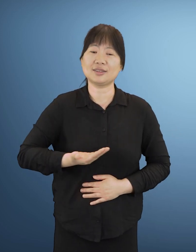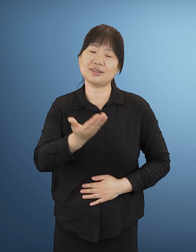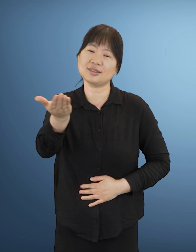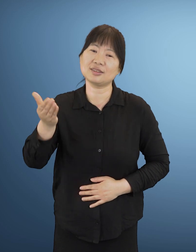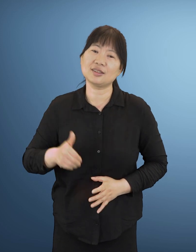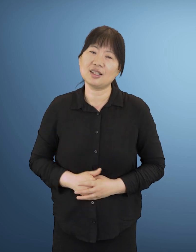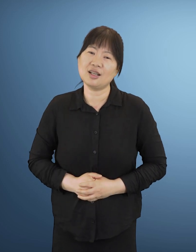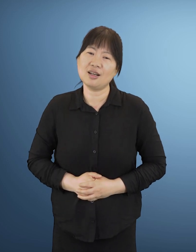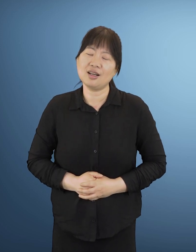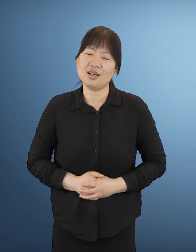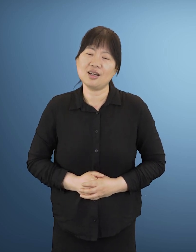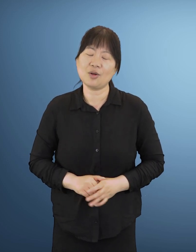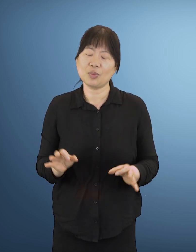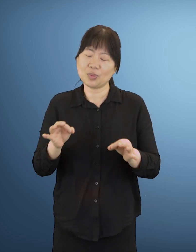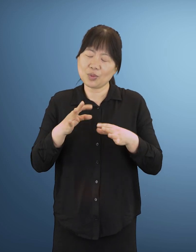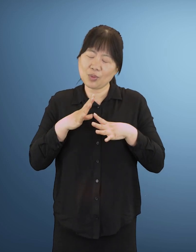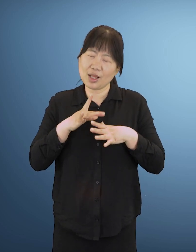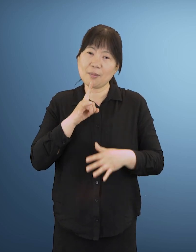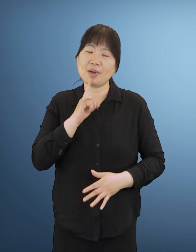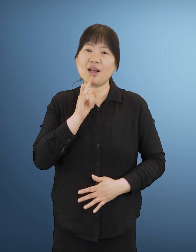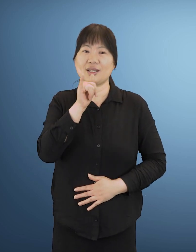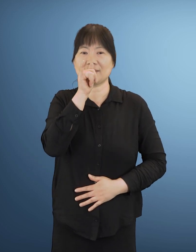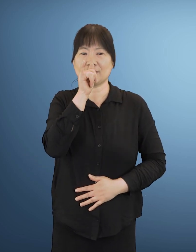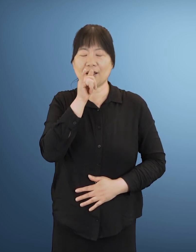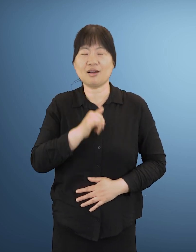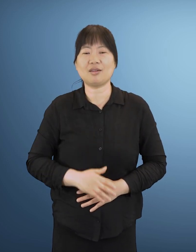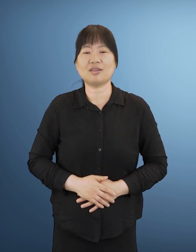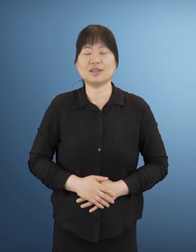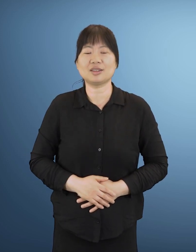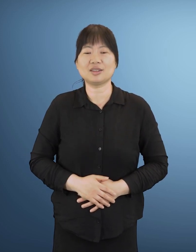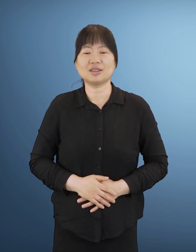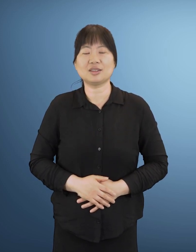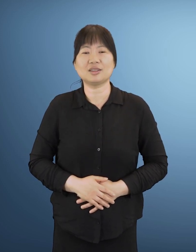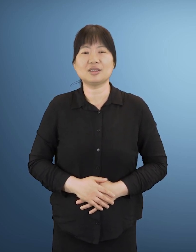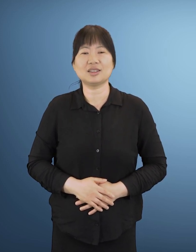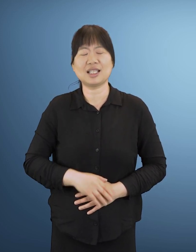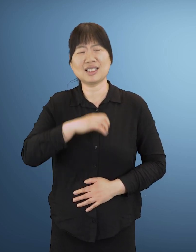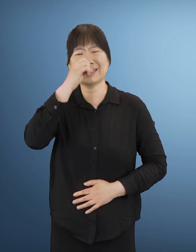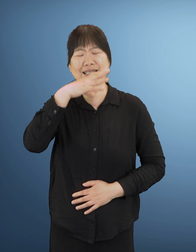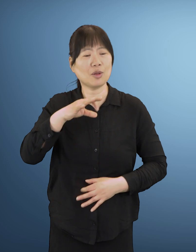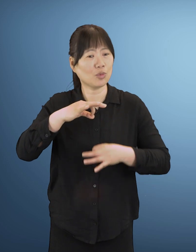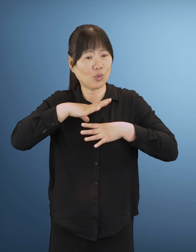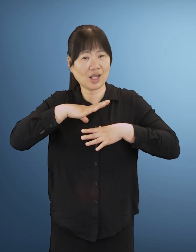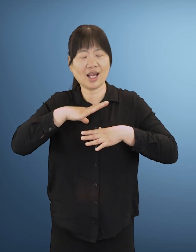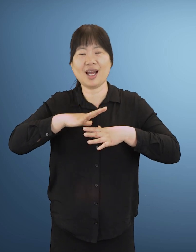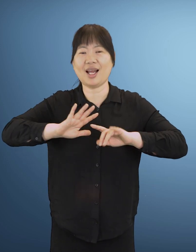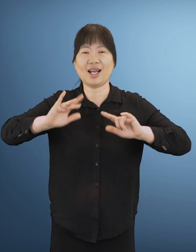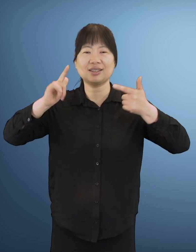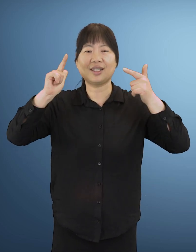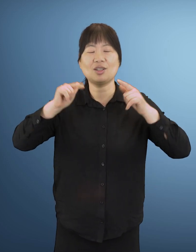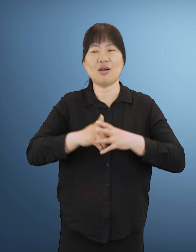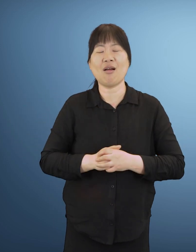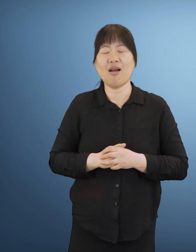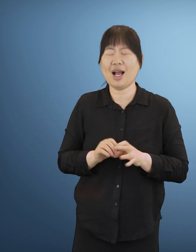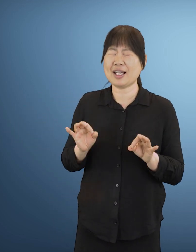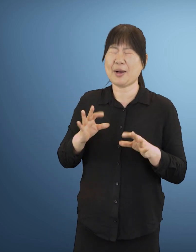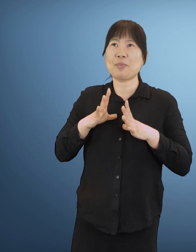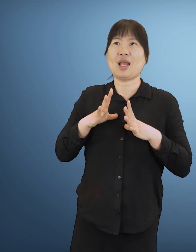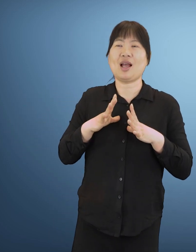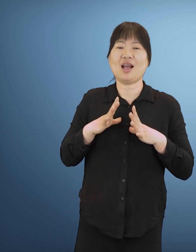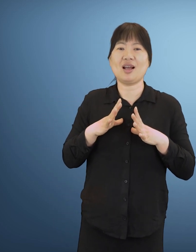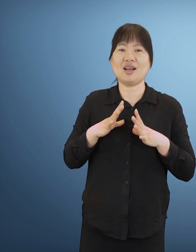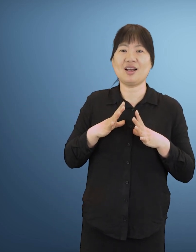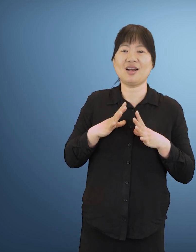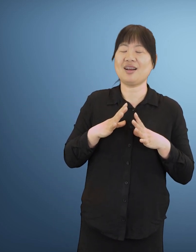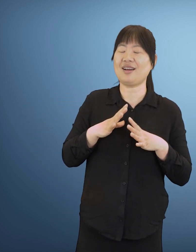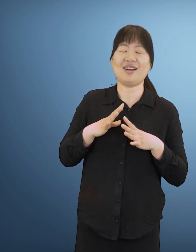그들이 놀라 이르되 그랬어요. 이것은 그냥 놀란 게 아니에요. 아이 깜짝이야,